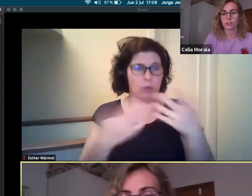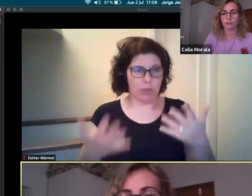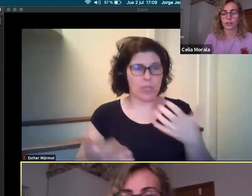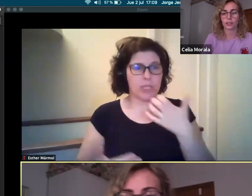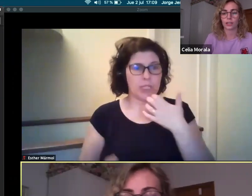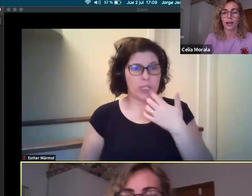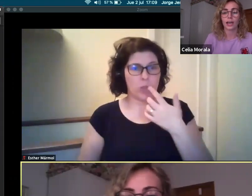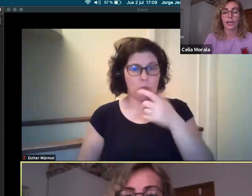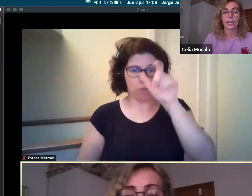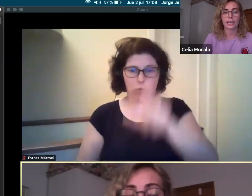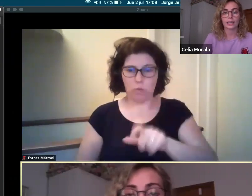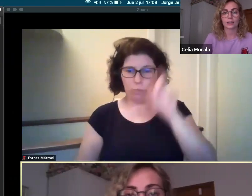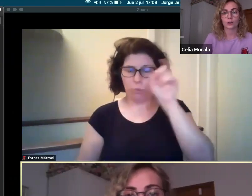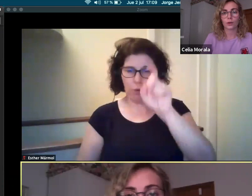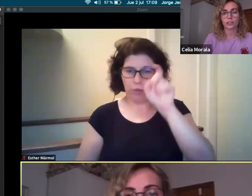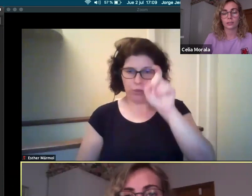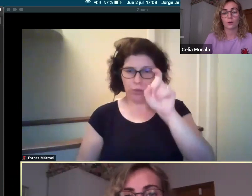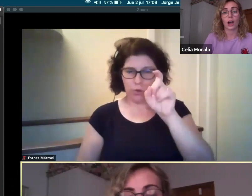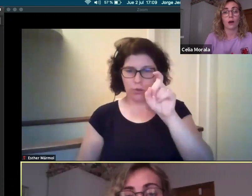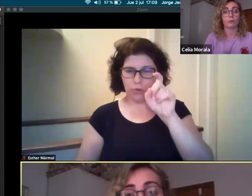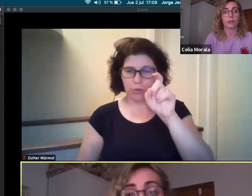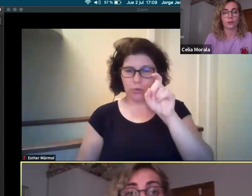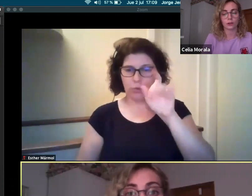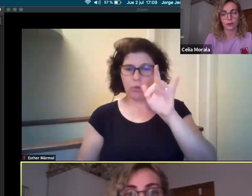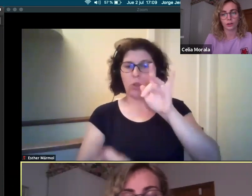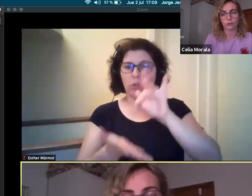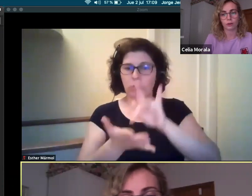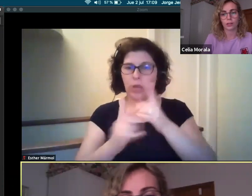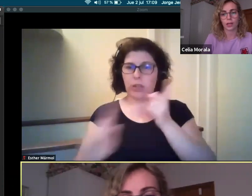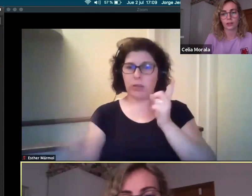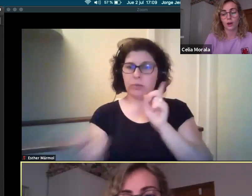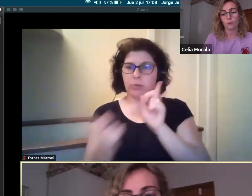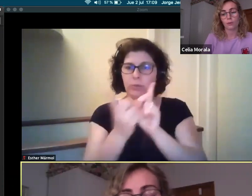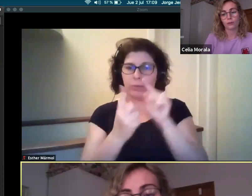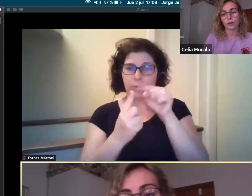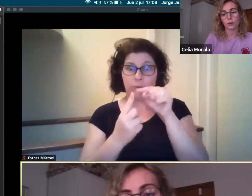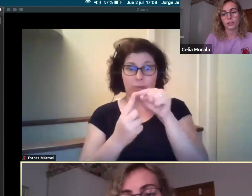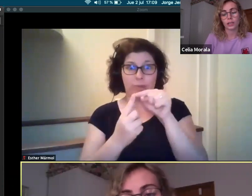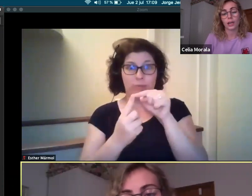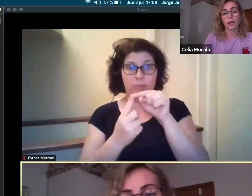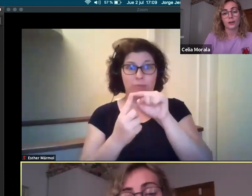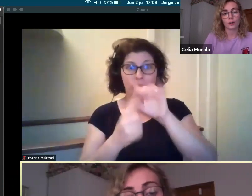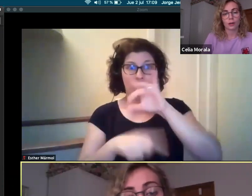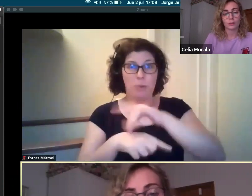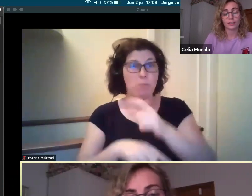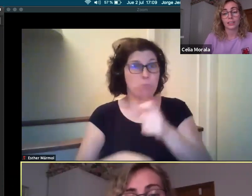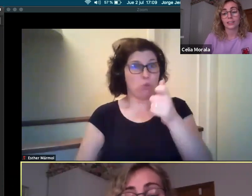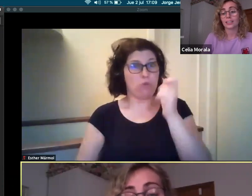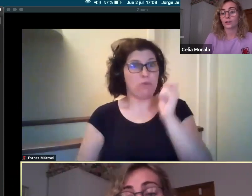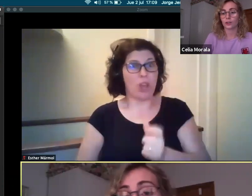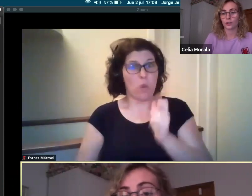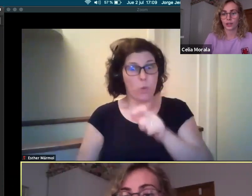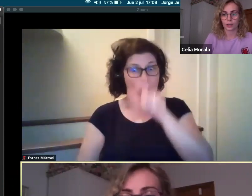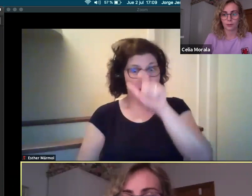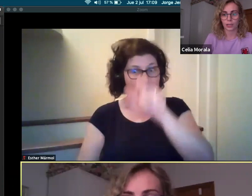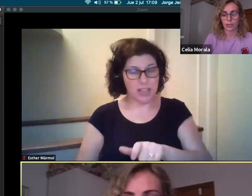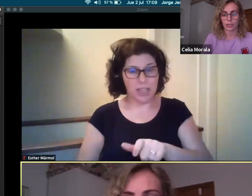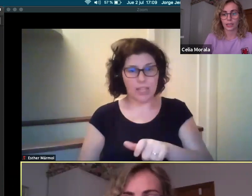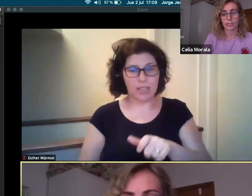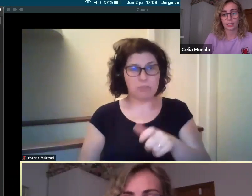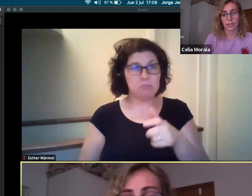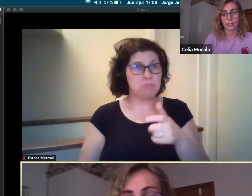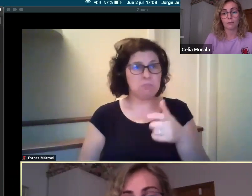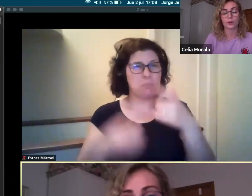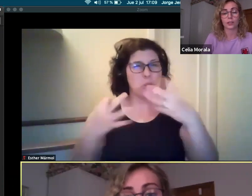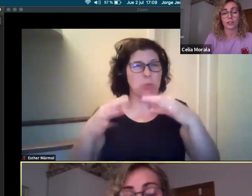profesor se enfrenta en el centro educativo a un menor con enfermedad poco frecuente, normalmente desconoce de